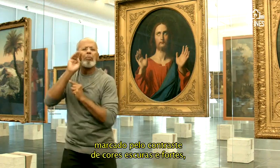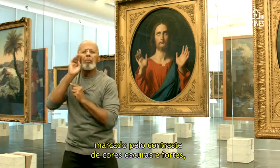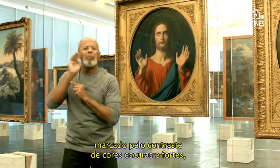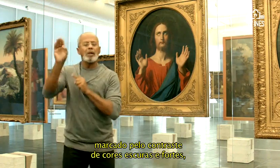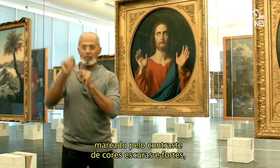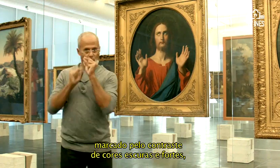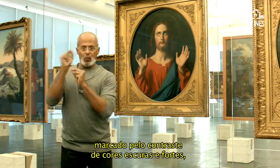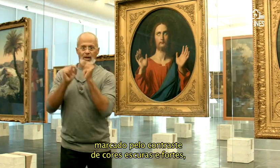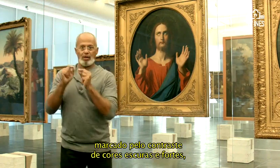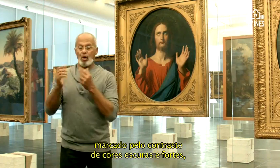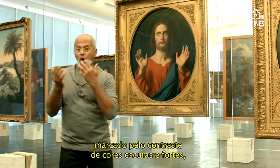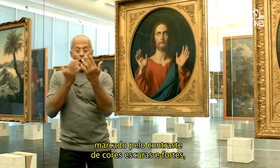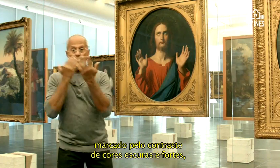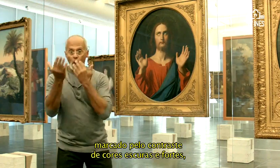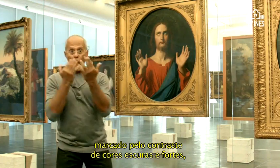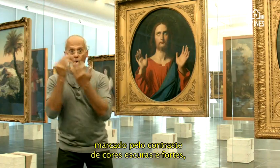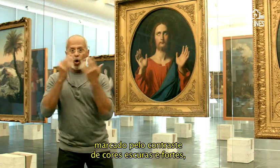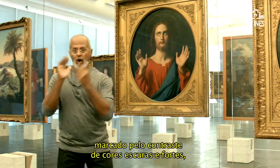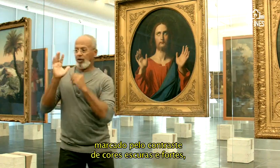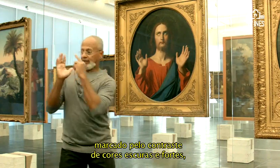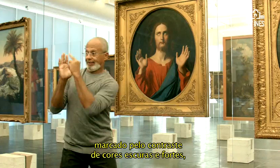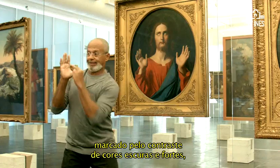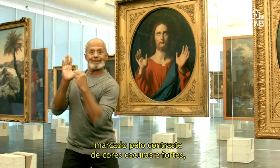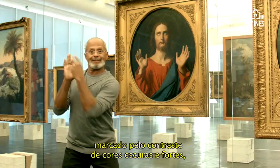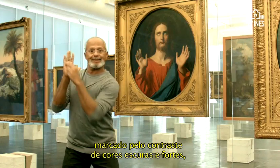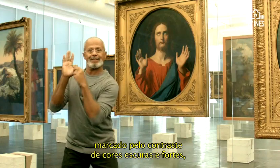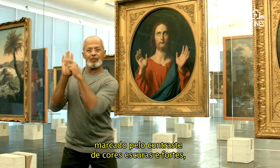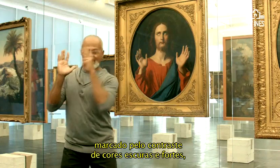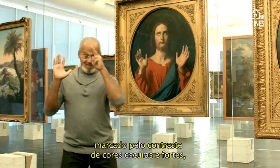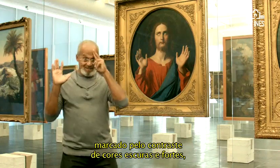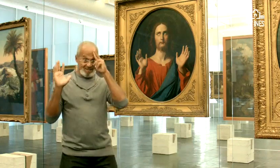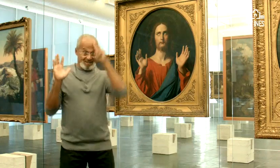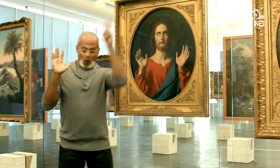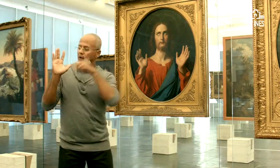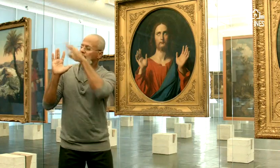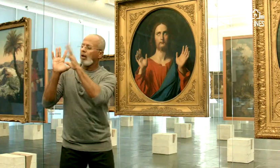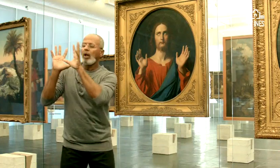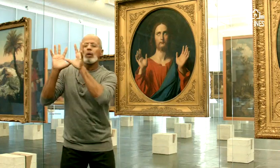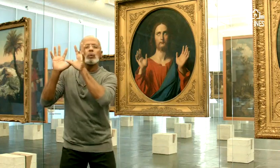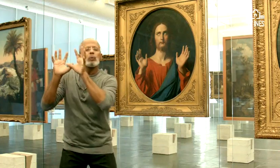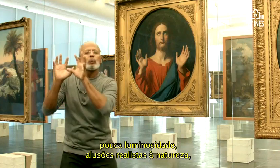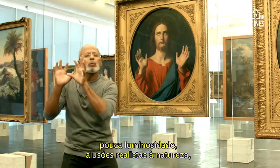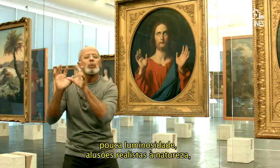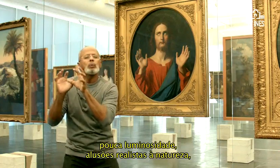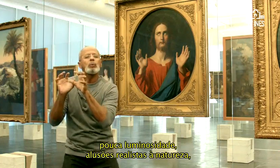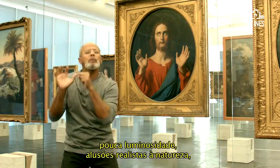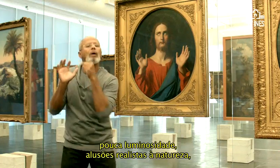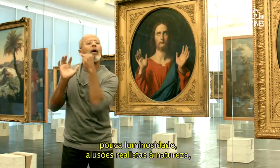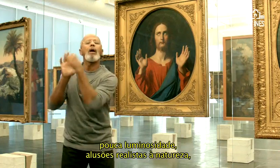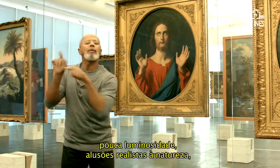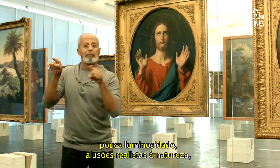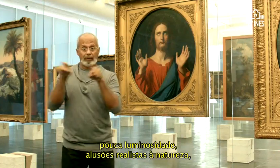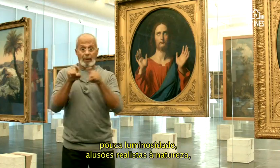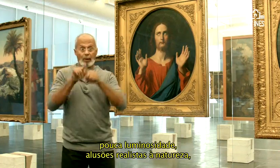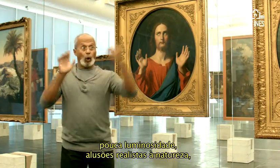Marcado pelo contraste de cores escuras e fortes. Pouca luminosidade.